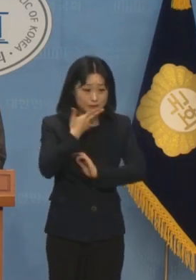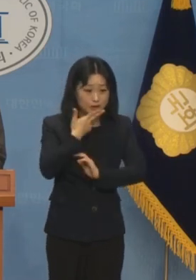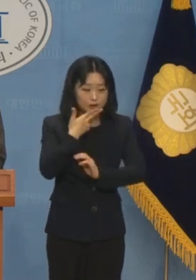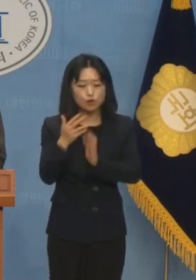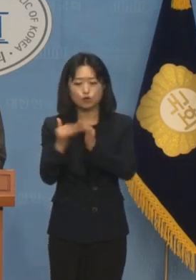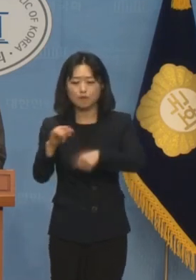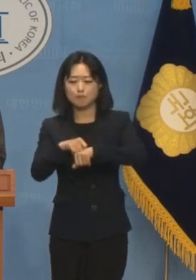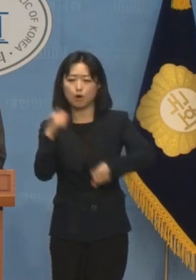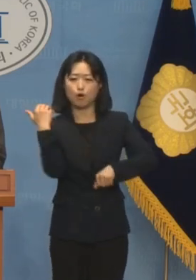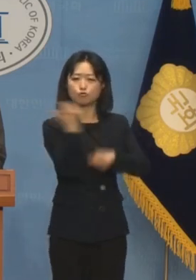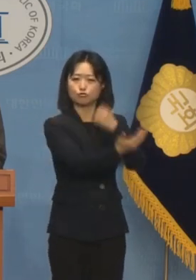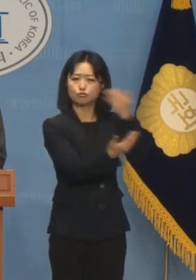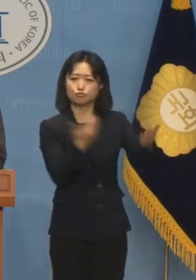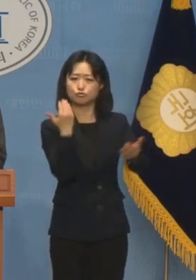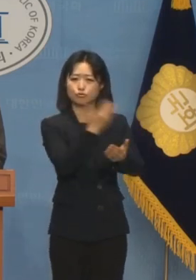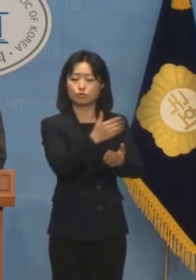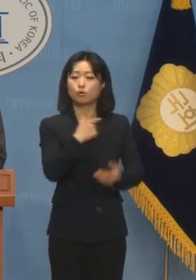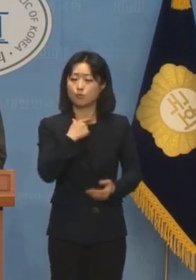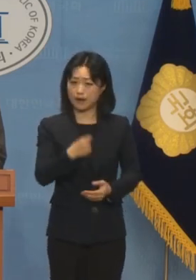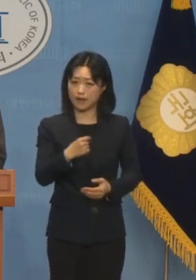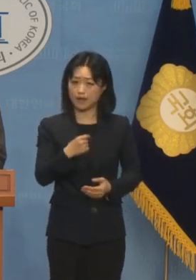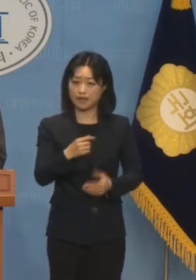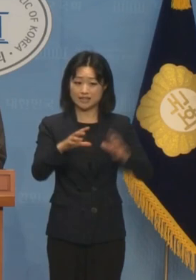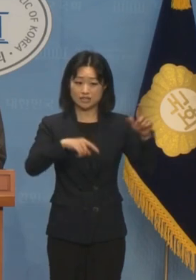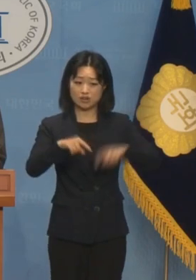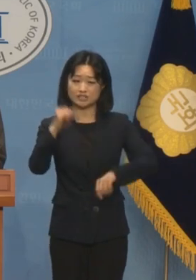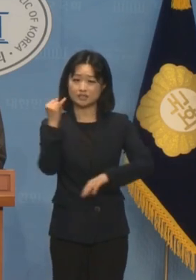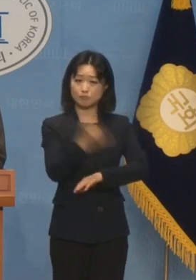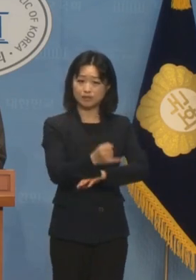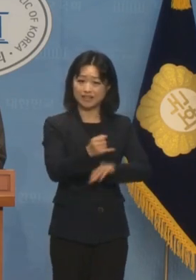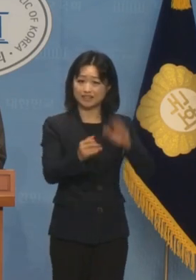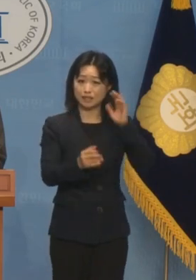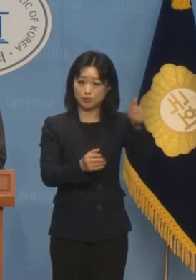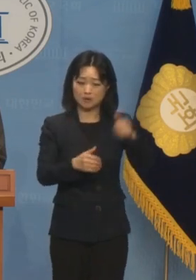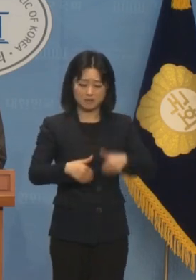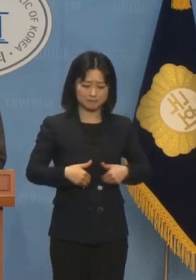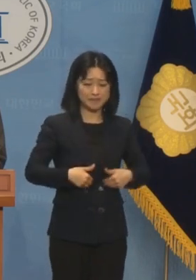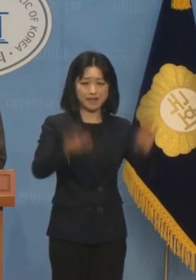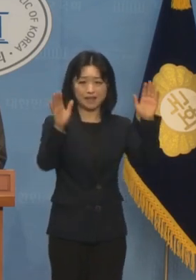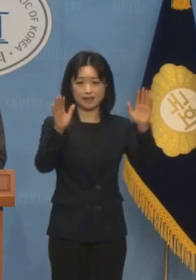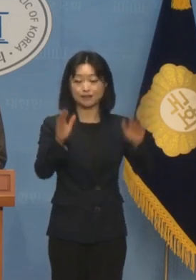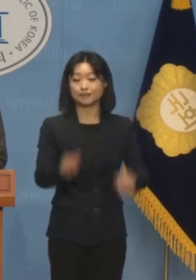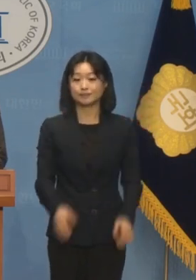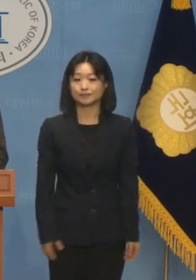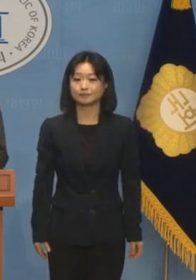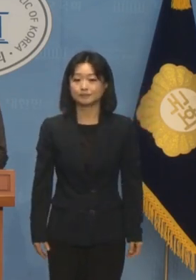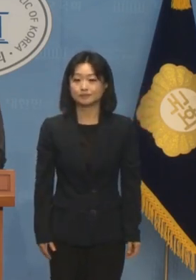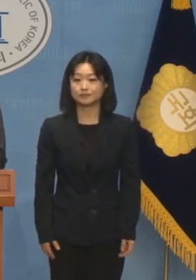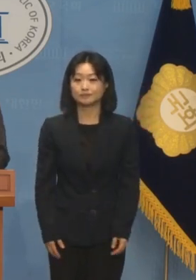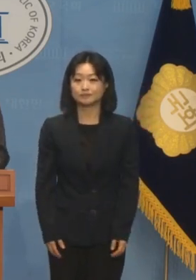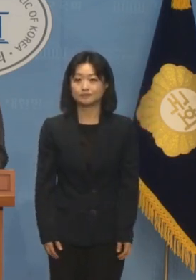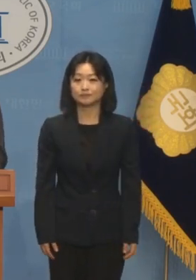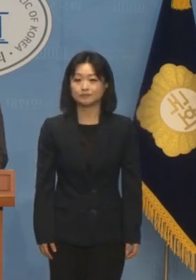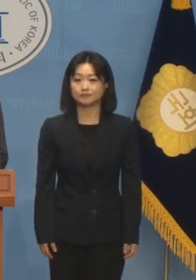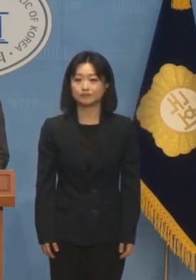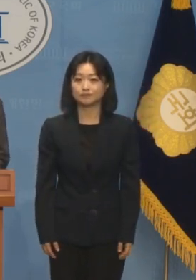계속 이어질 것입니다. 정치 못하는 대통령은 필요 없습니다.